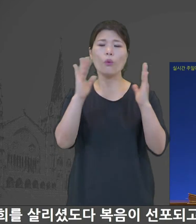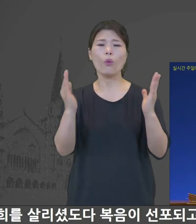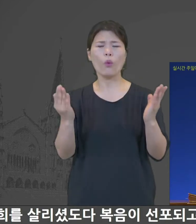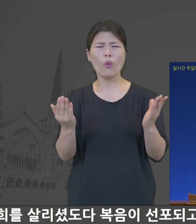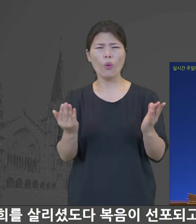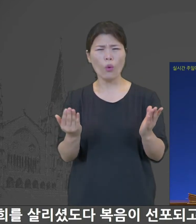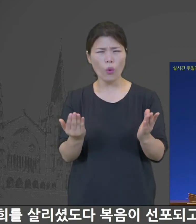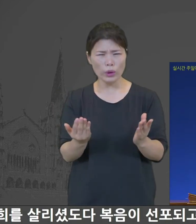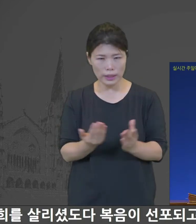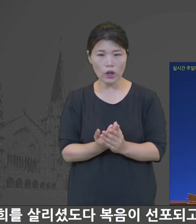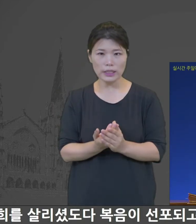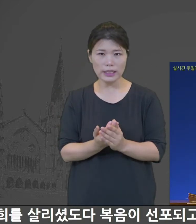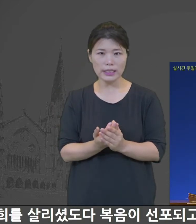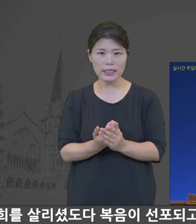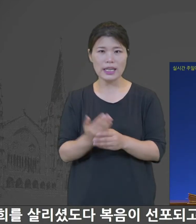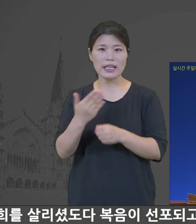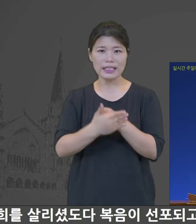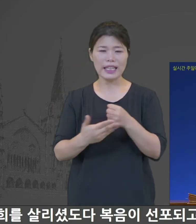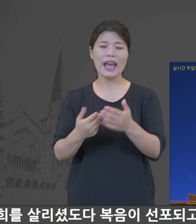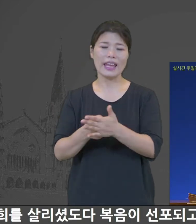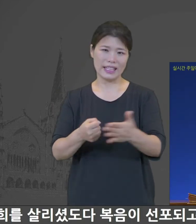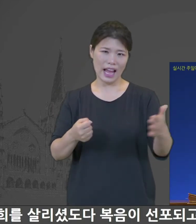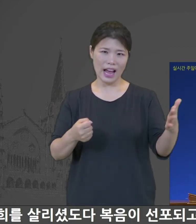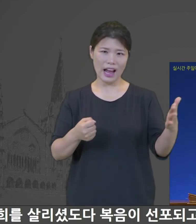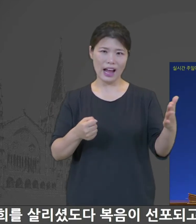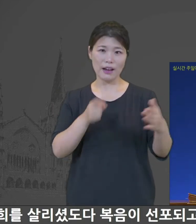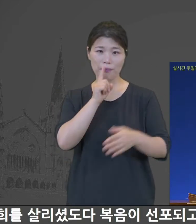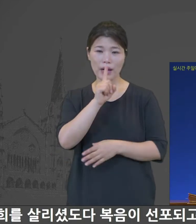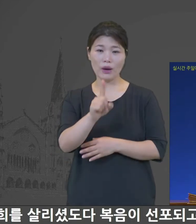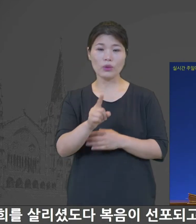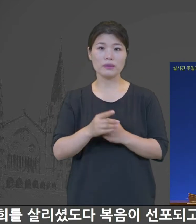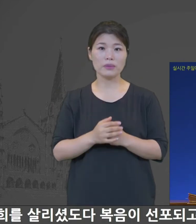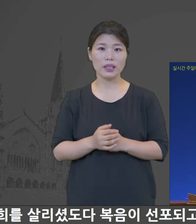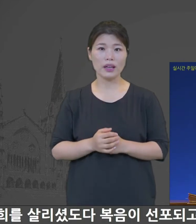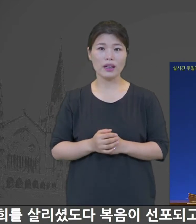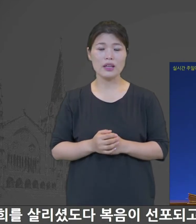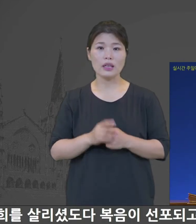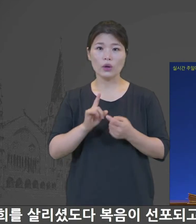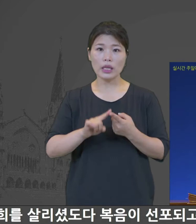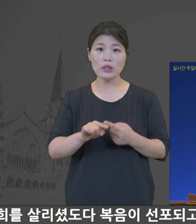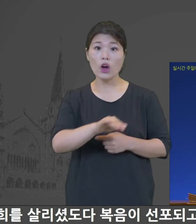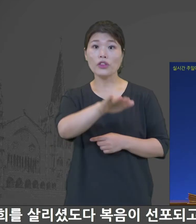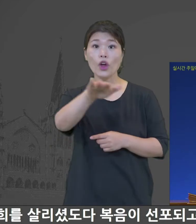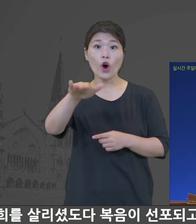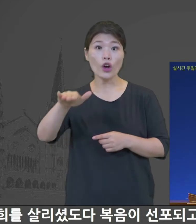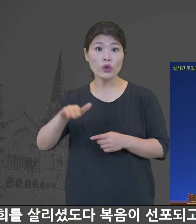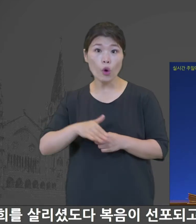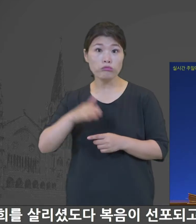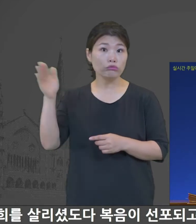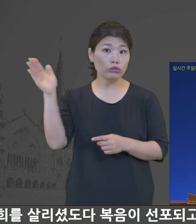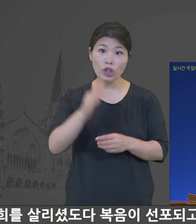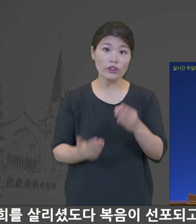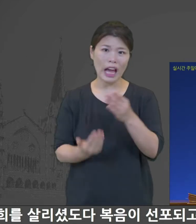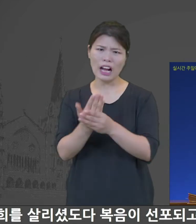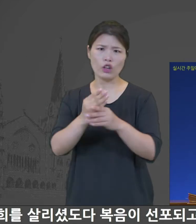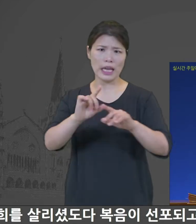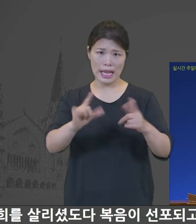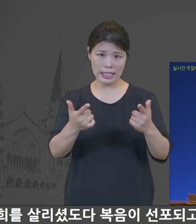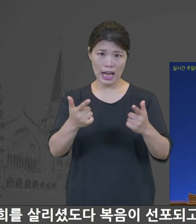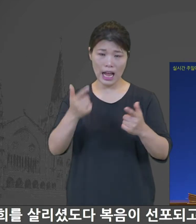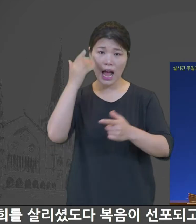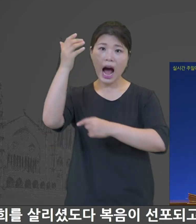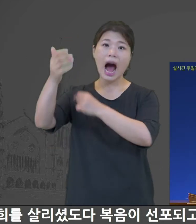것이 은혜에 의한 것이다 라고 말씀하시면서, 이것은 너희에게서 난 것이 아니요 하나님의